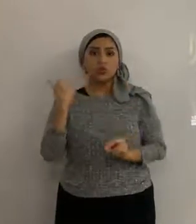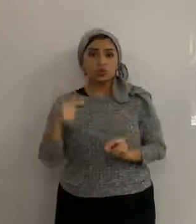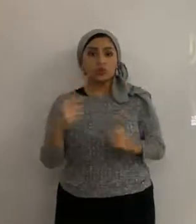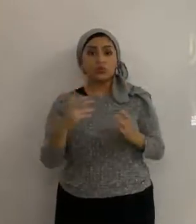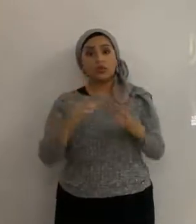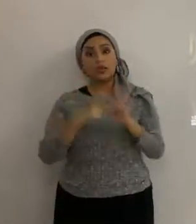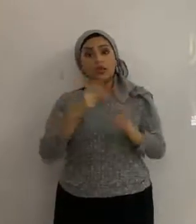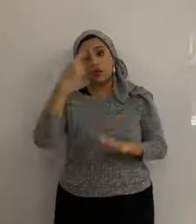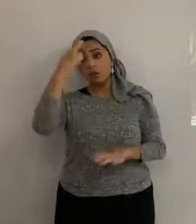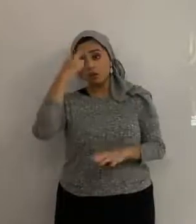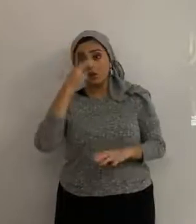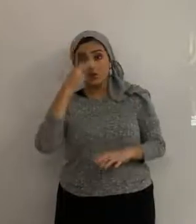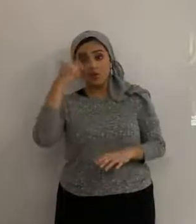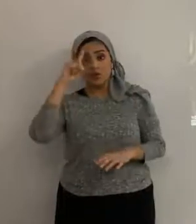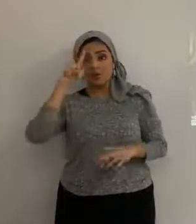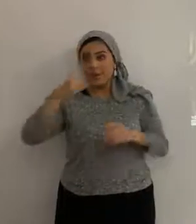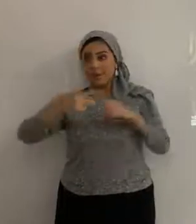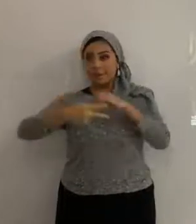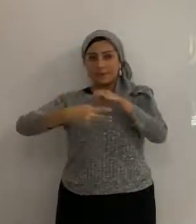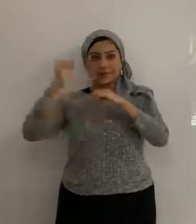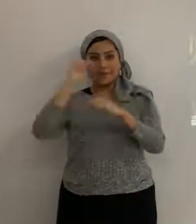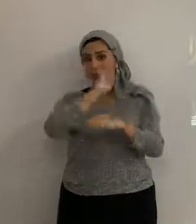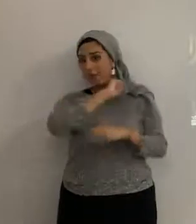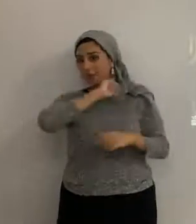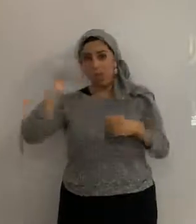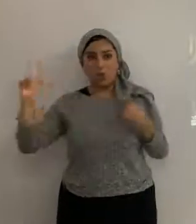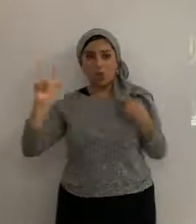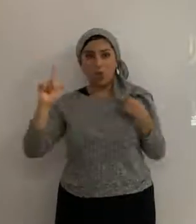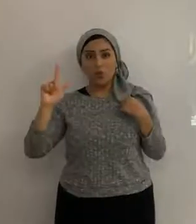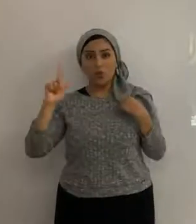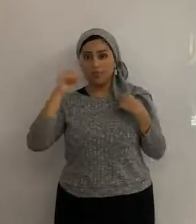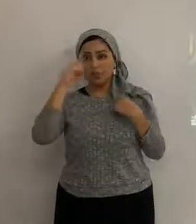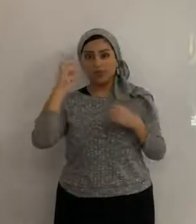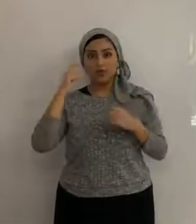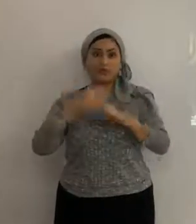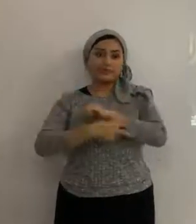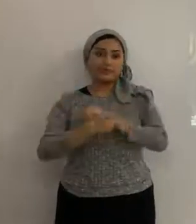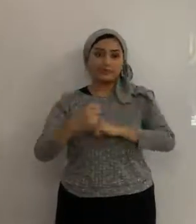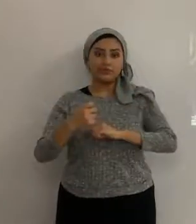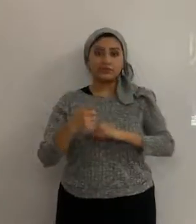para saquear todo, porque eran unos verdaderos ladrones, rasparon hasta